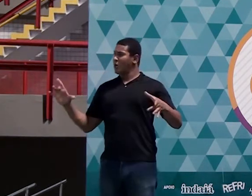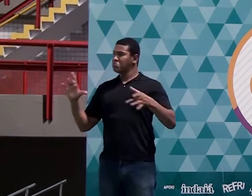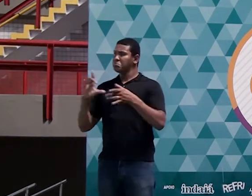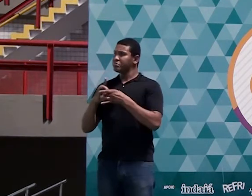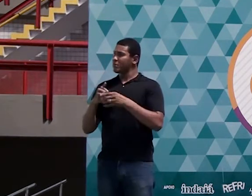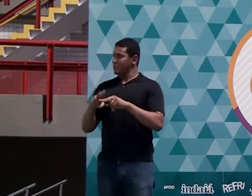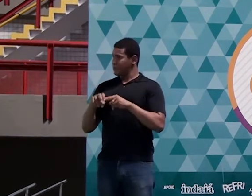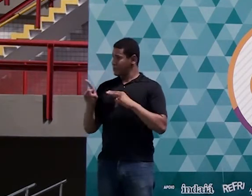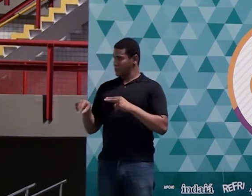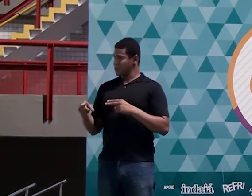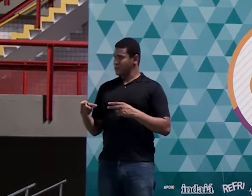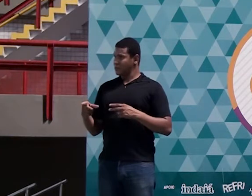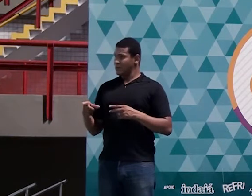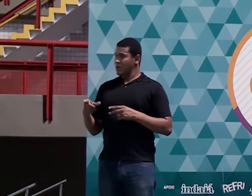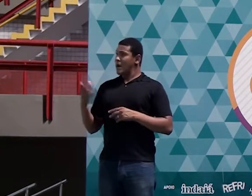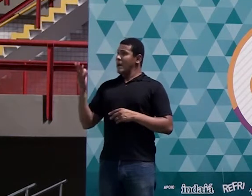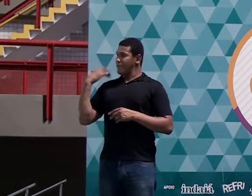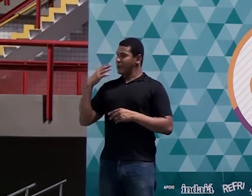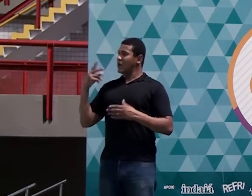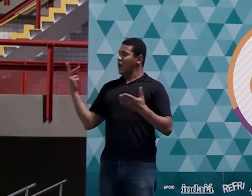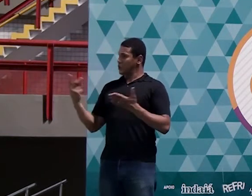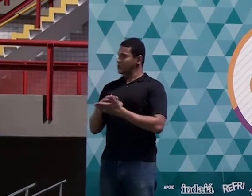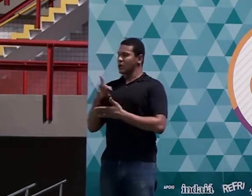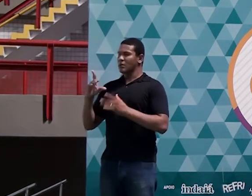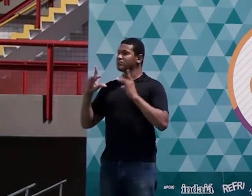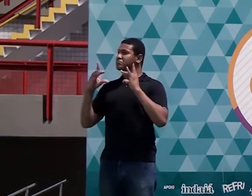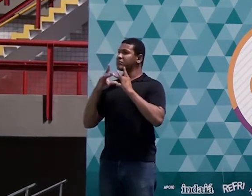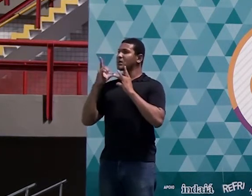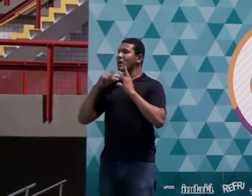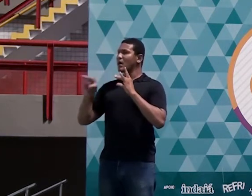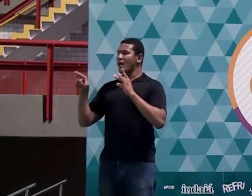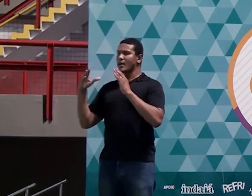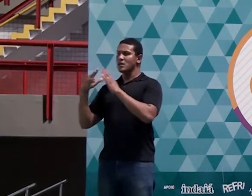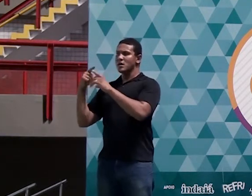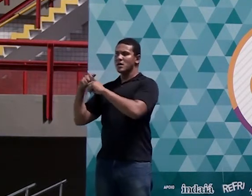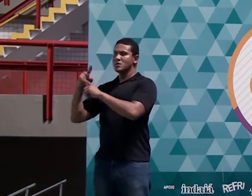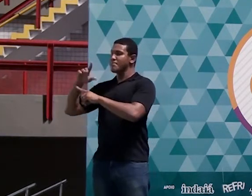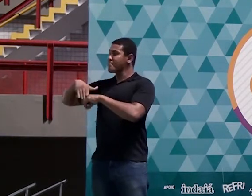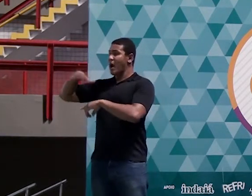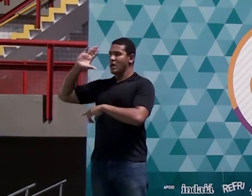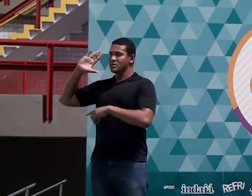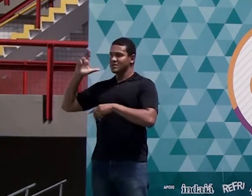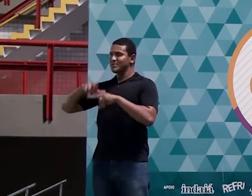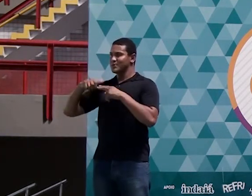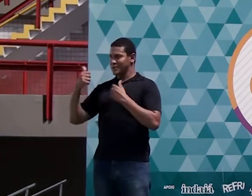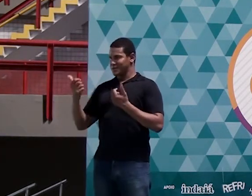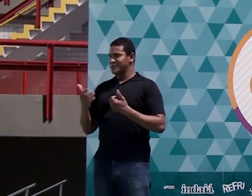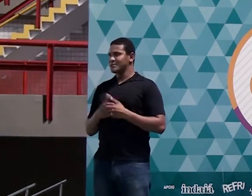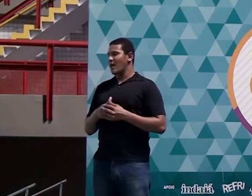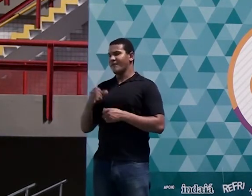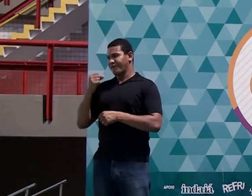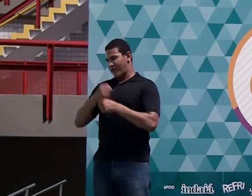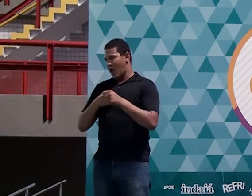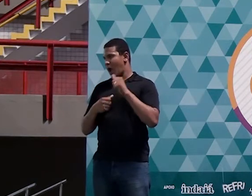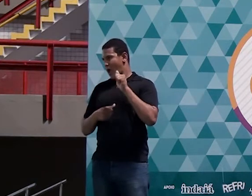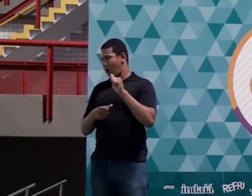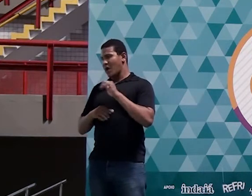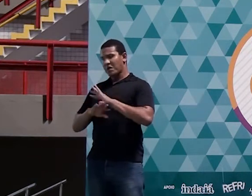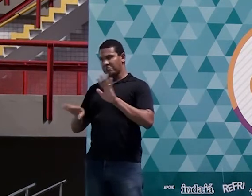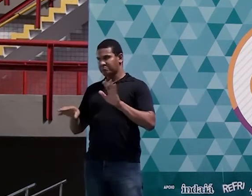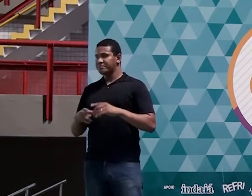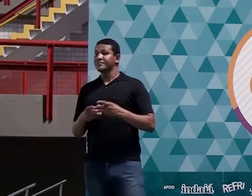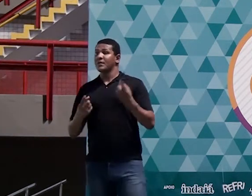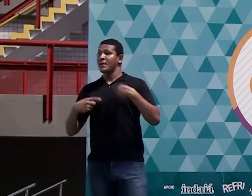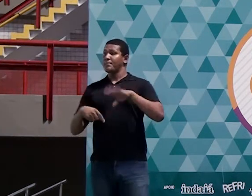Então o maior senhor feudal da época era o clero. Tá falsa A. B. A união que se estabeleceu